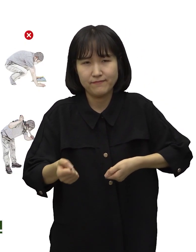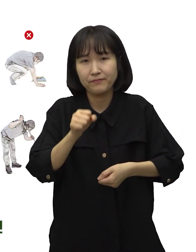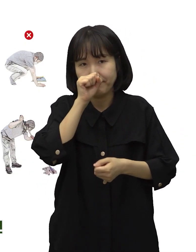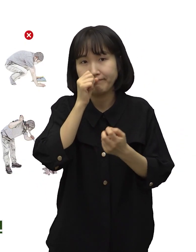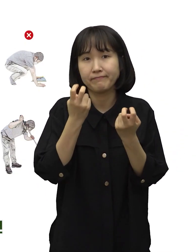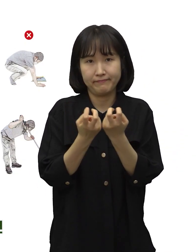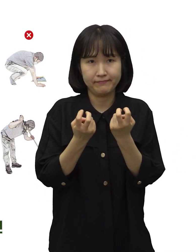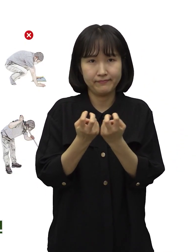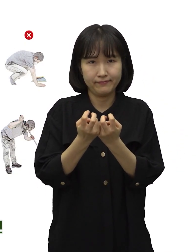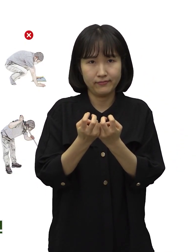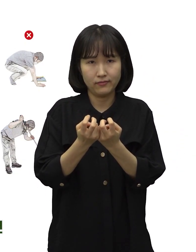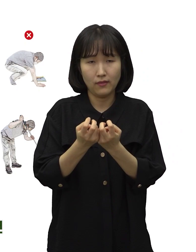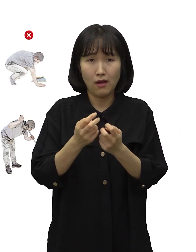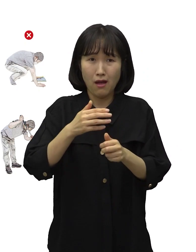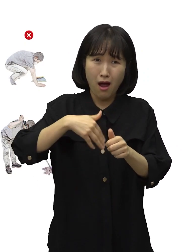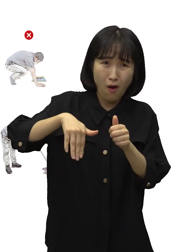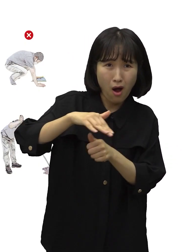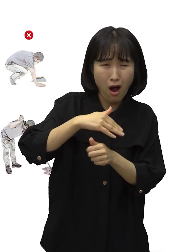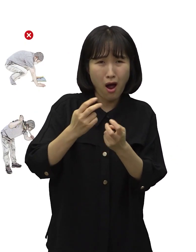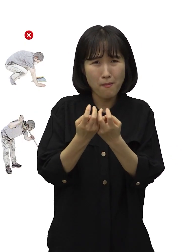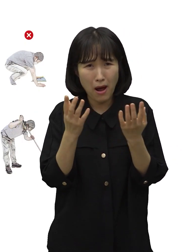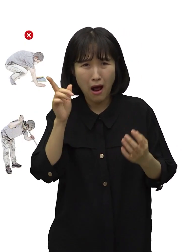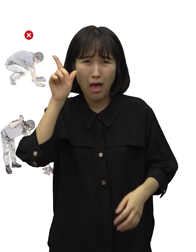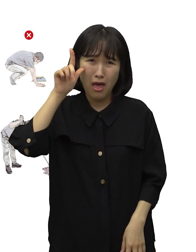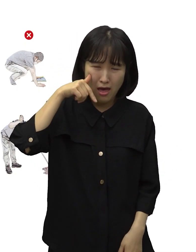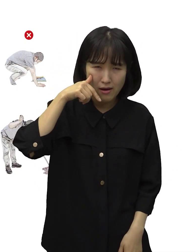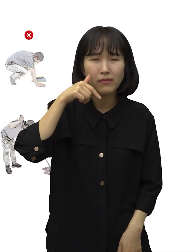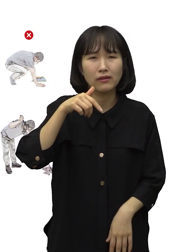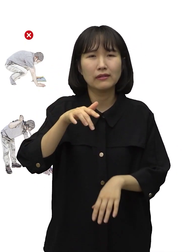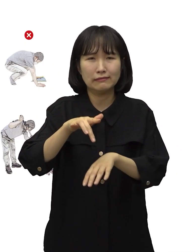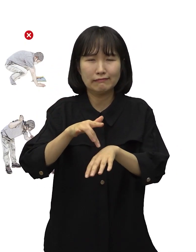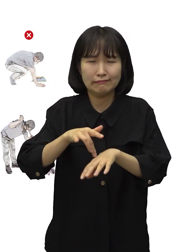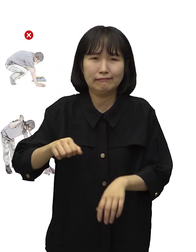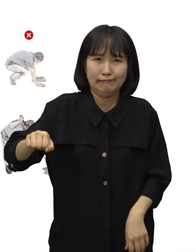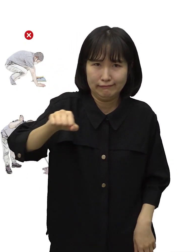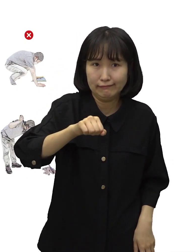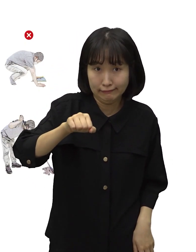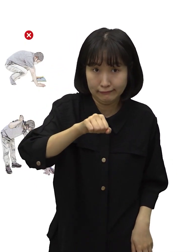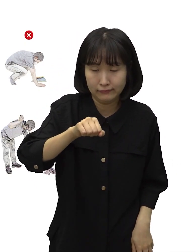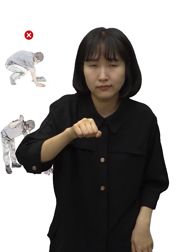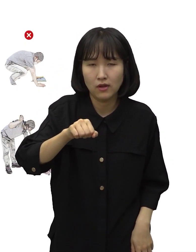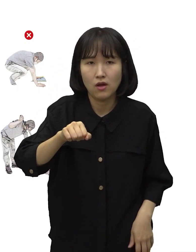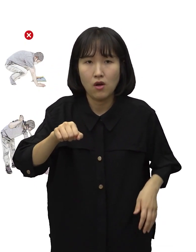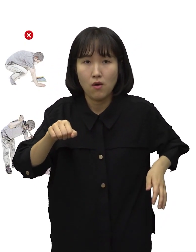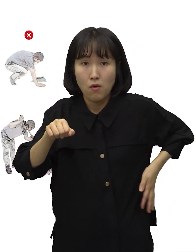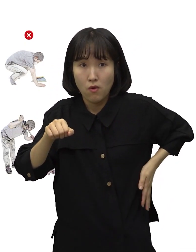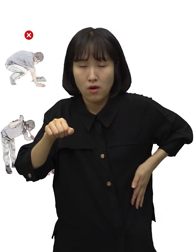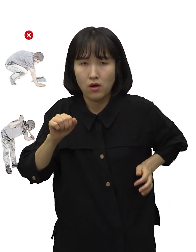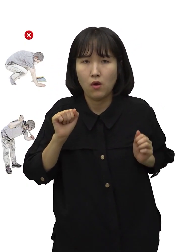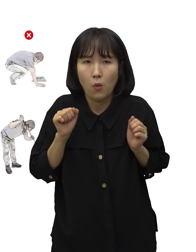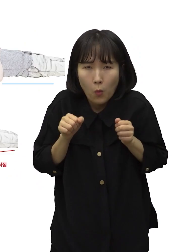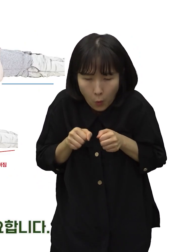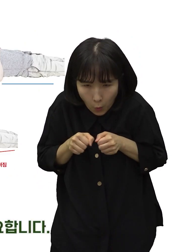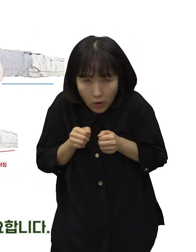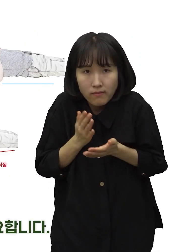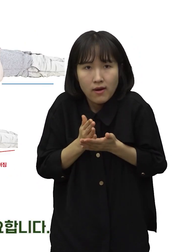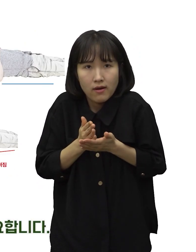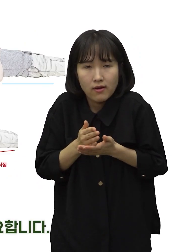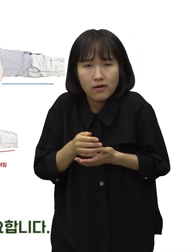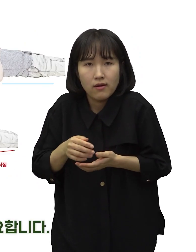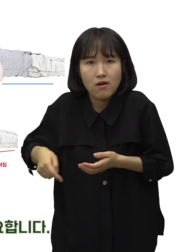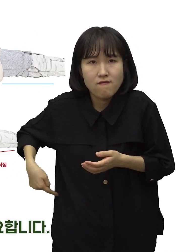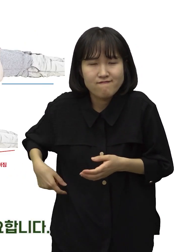손걸레로 청소를 해야 한다면 쪼그려 앉기보다는 무릎을 꿇고 허리를 펴는 것이 좋습니다.